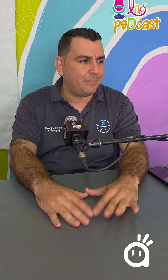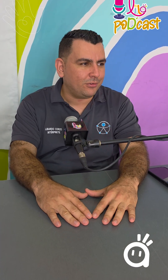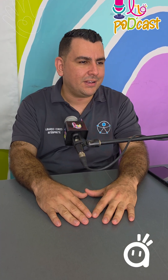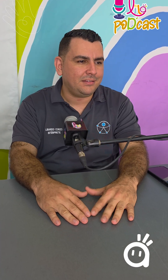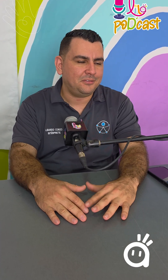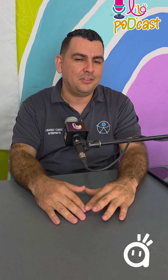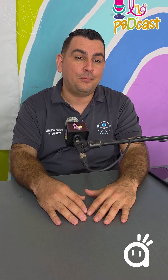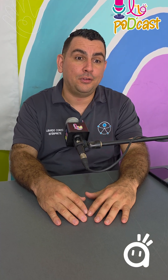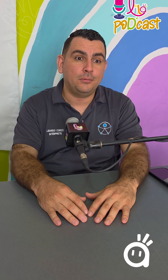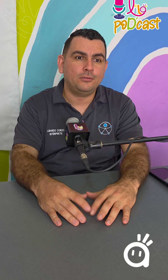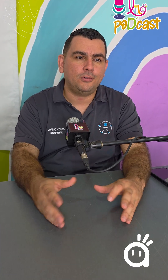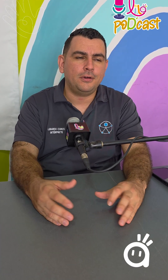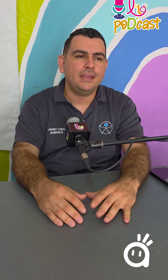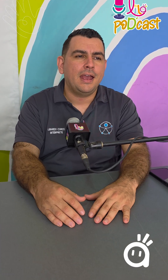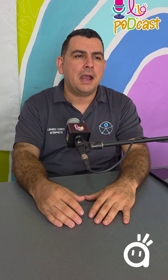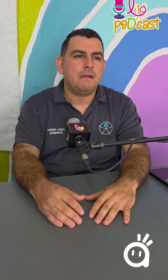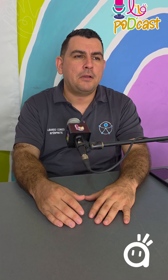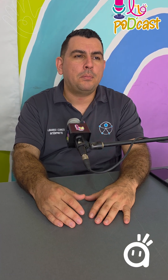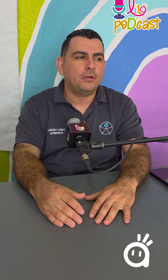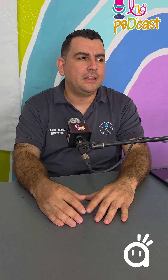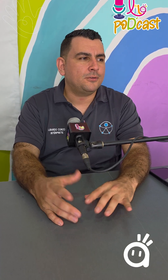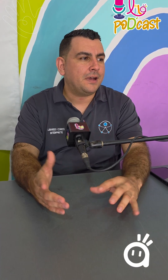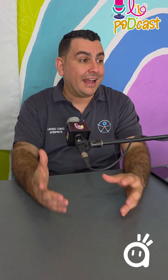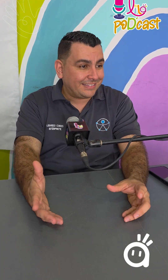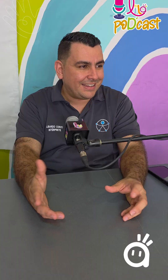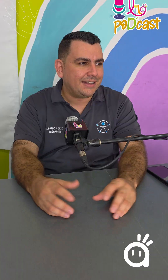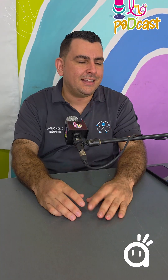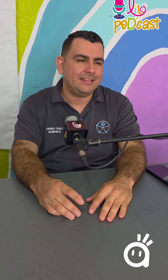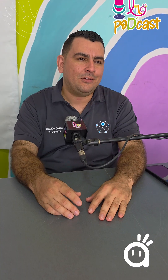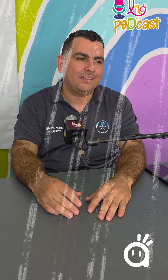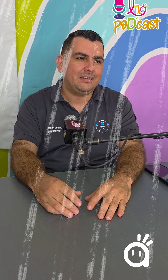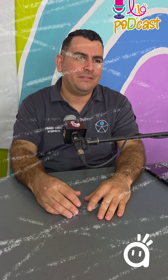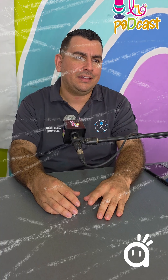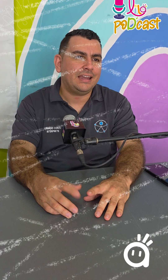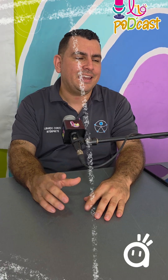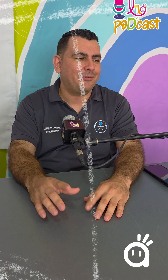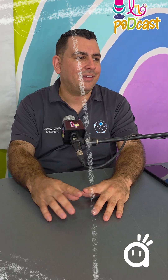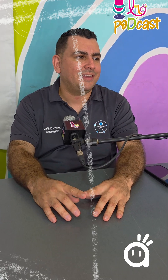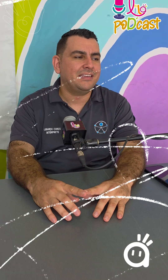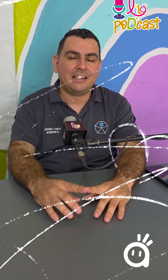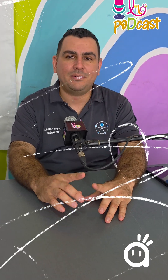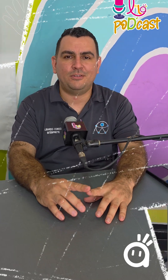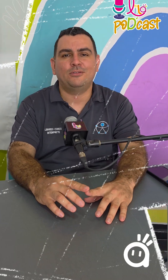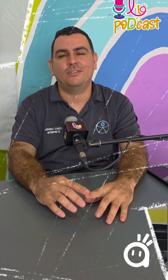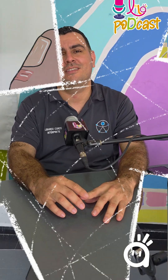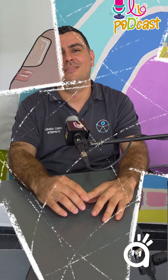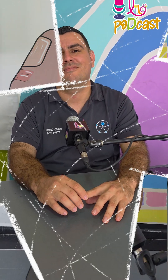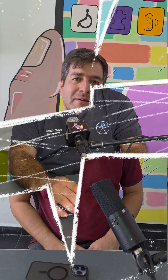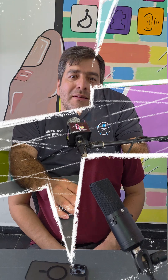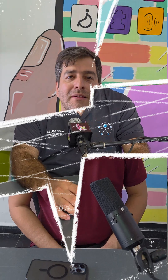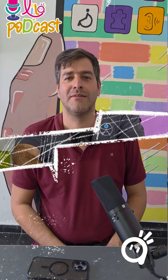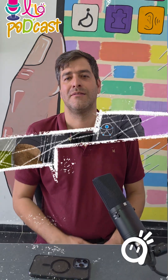Lila Podcast. Pudimos hoy hablar un poquito acerca de lo que significa la lengua de señas y las personas sordas.